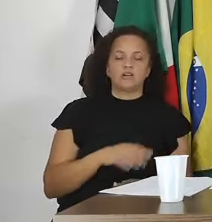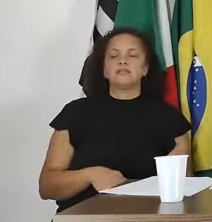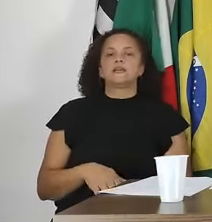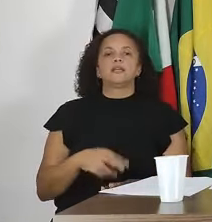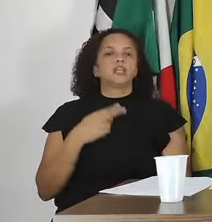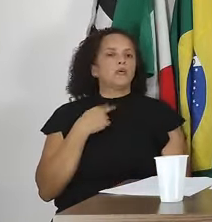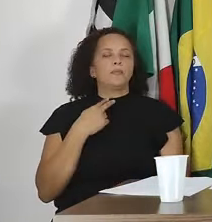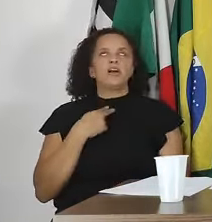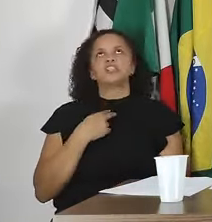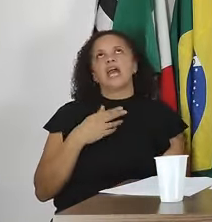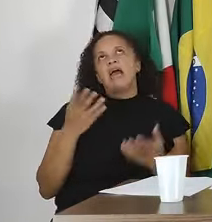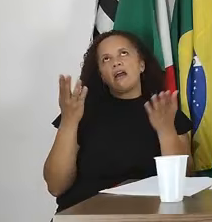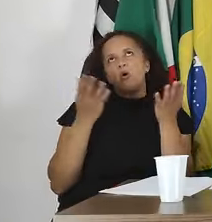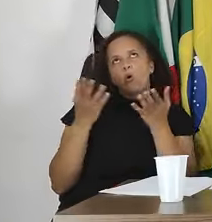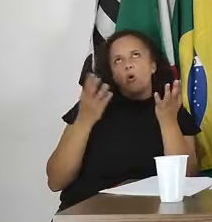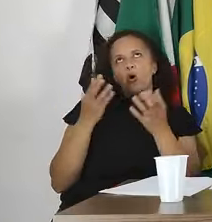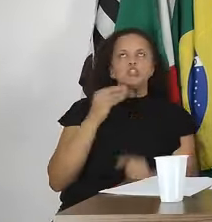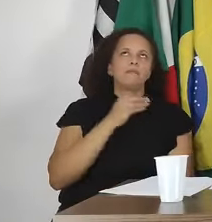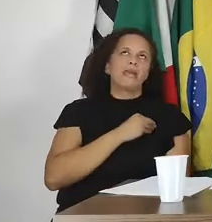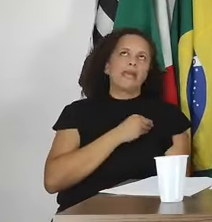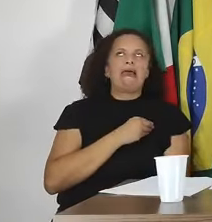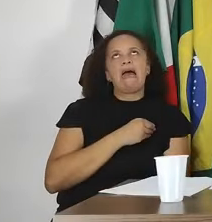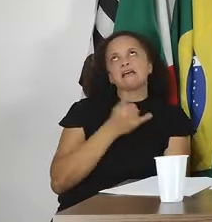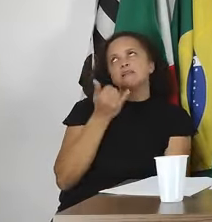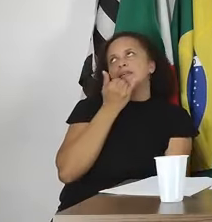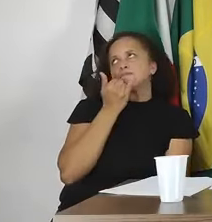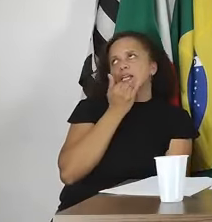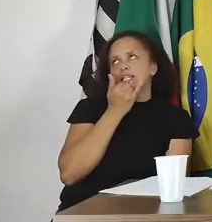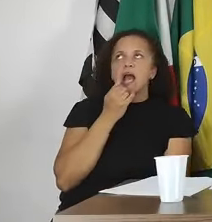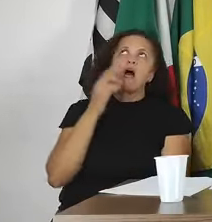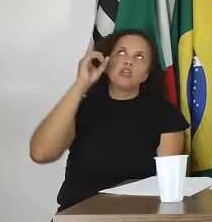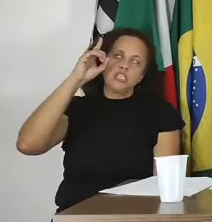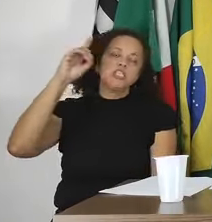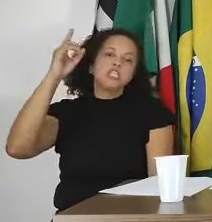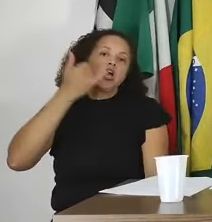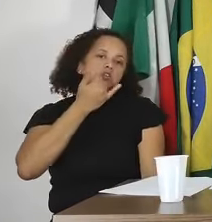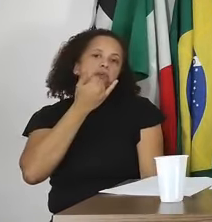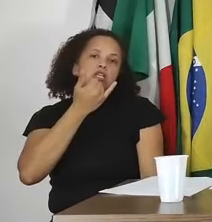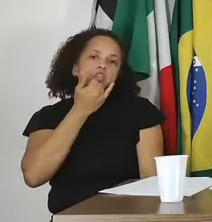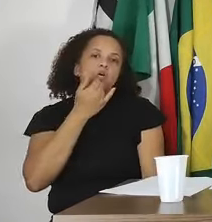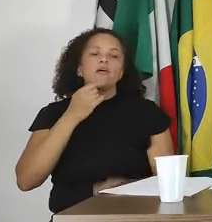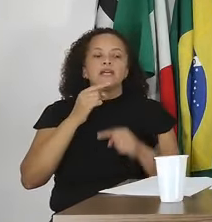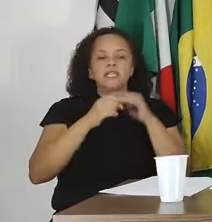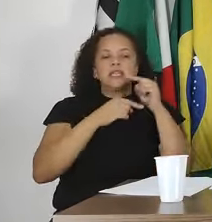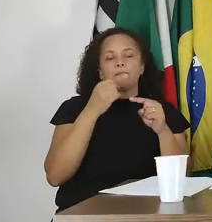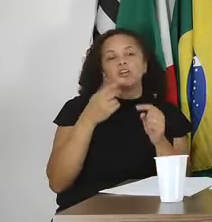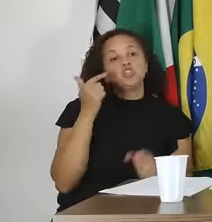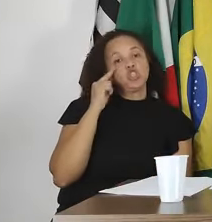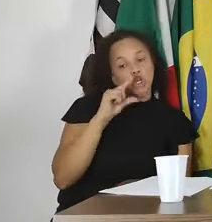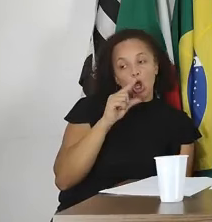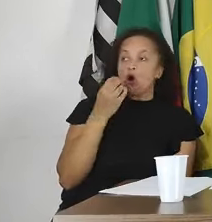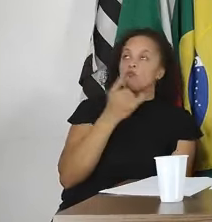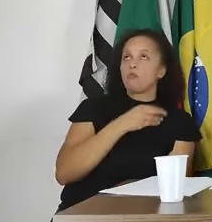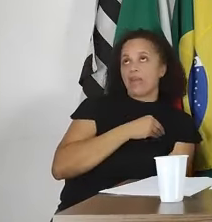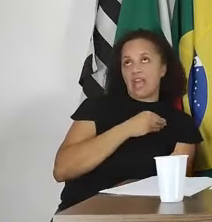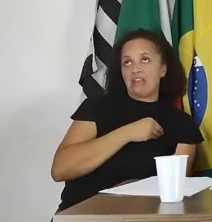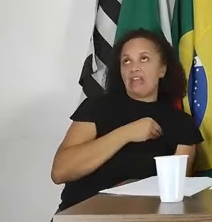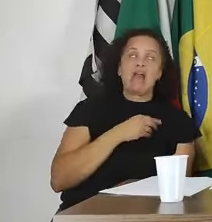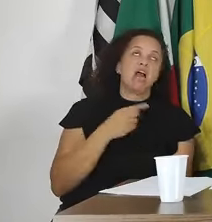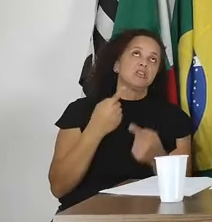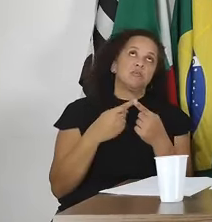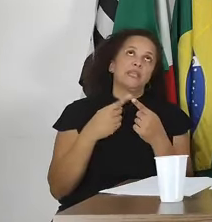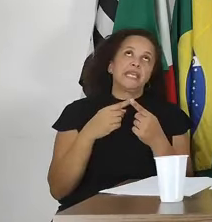me perdoar, e amanhã eu vou lá e cometo outro pecado, outra liberdade que a gente não está tendo responsabilidade,